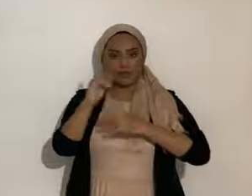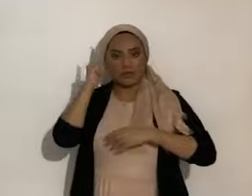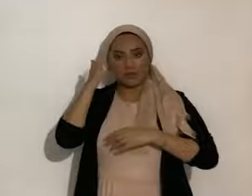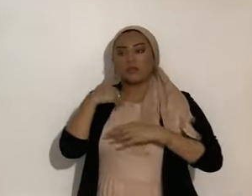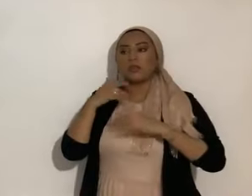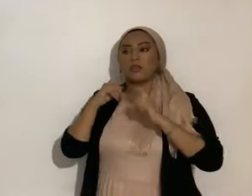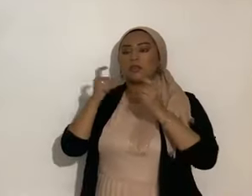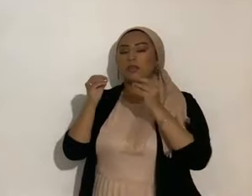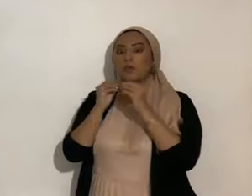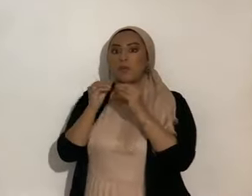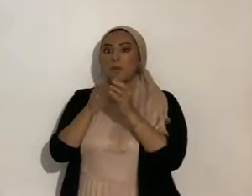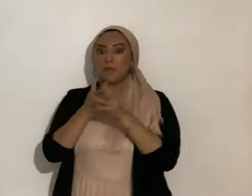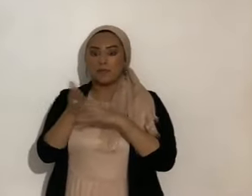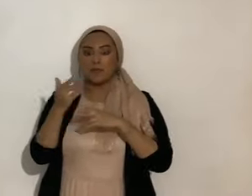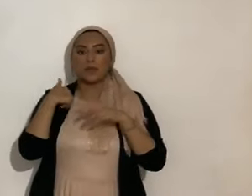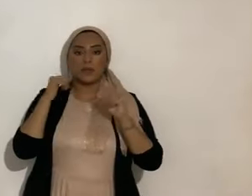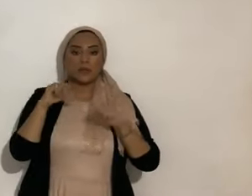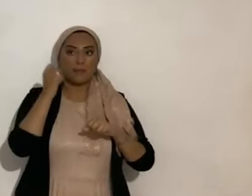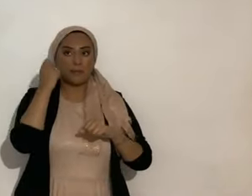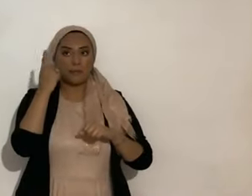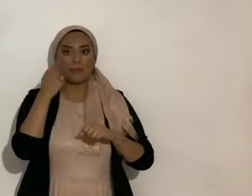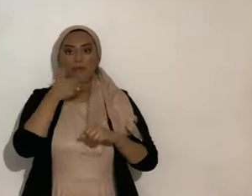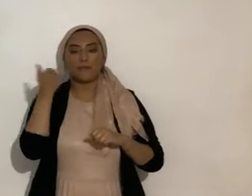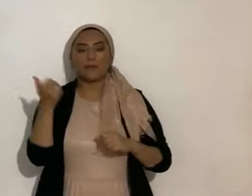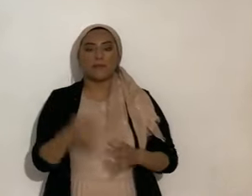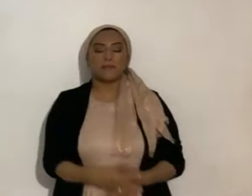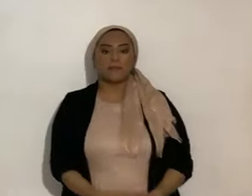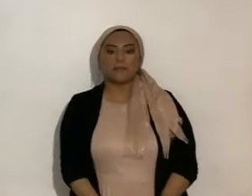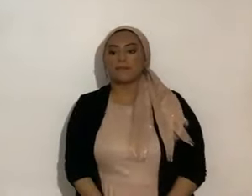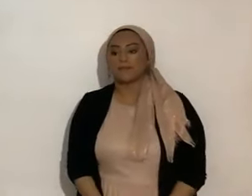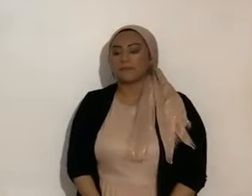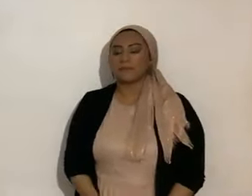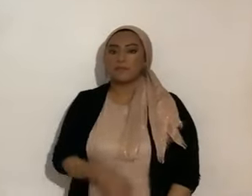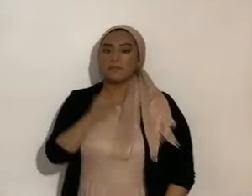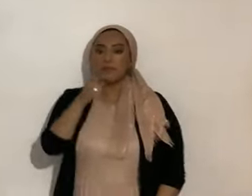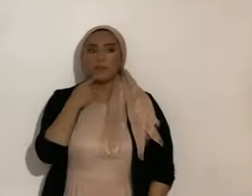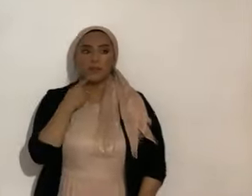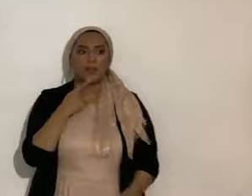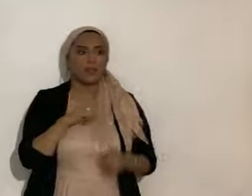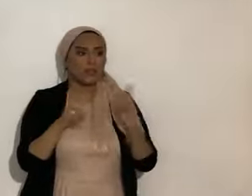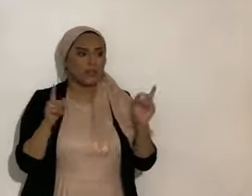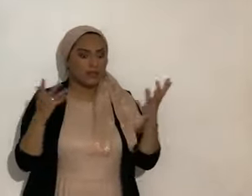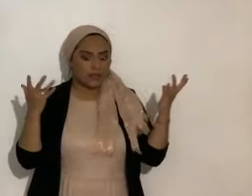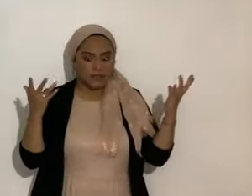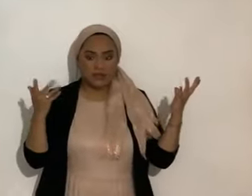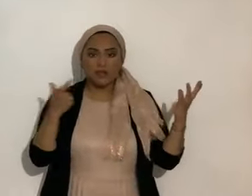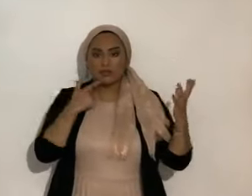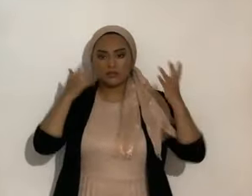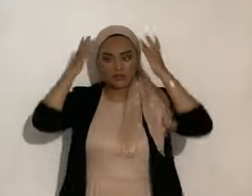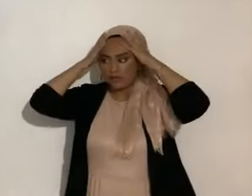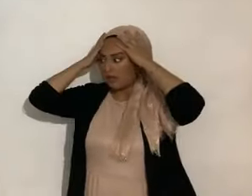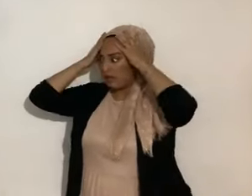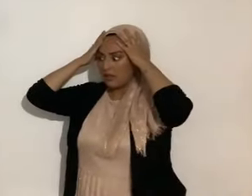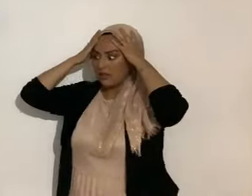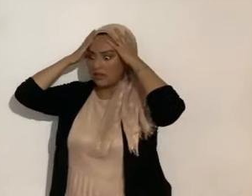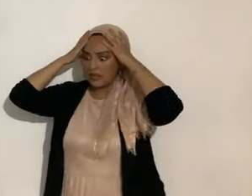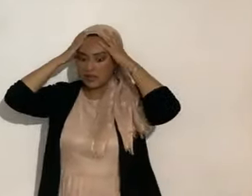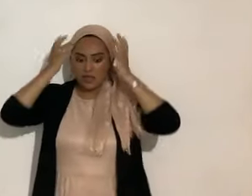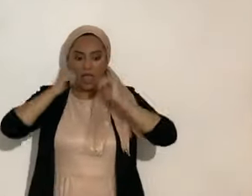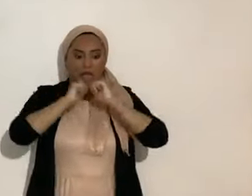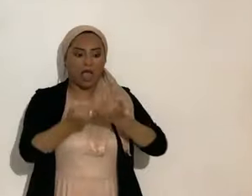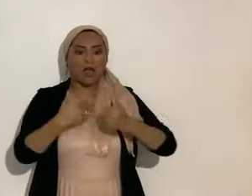seguir dando temas más profundos para poder entender esto. Entonces, a ver, tú dijiste, pero ¿cómo te llevaste las dos manos a la cabeza? ¿Pude